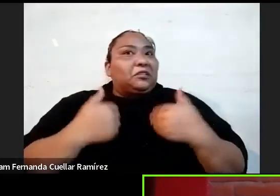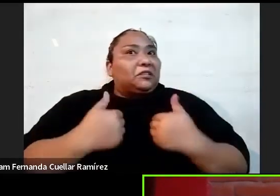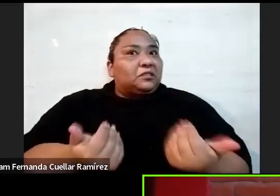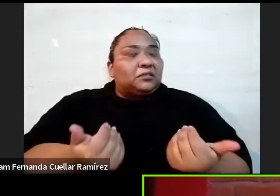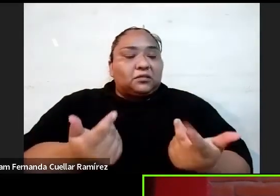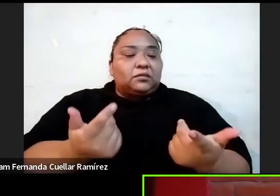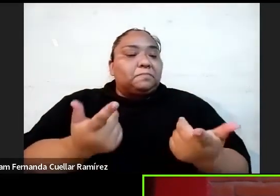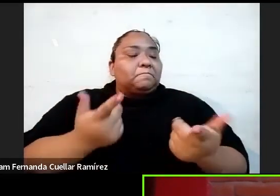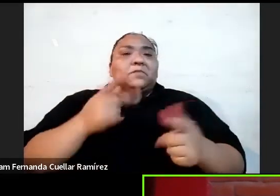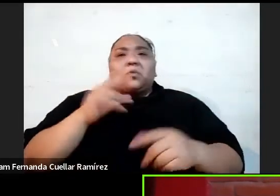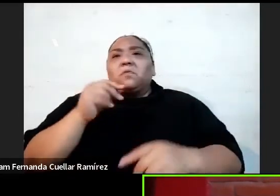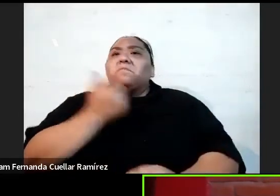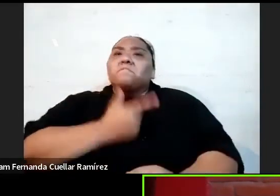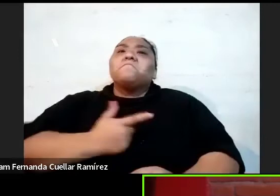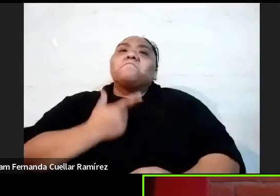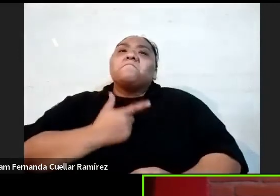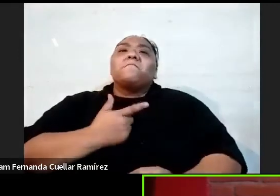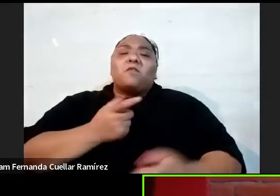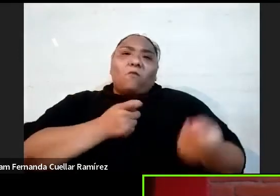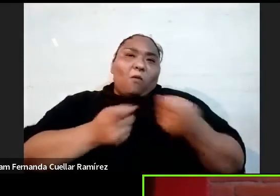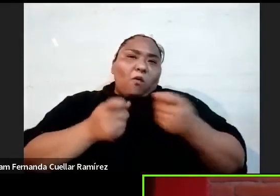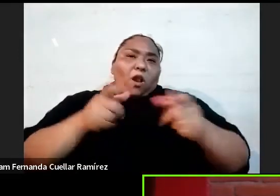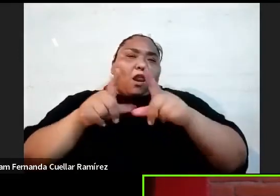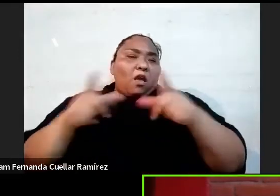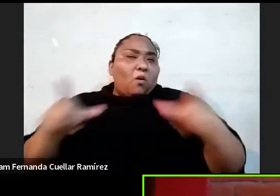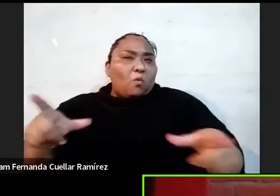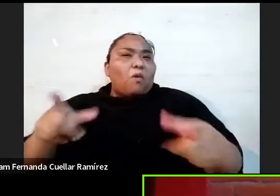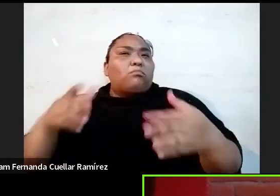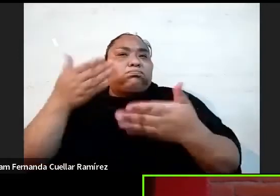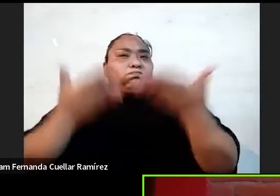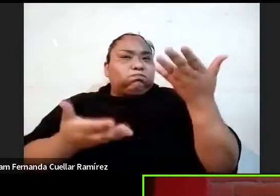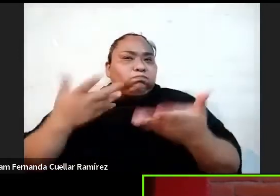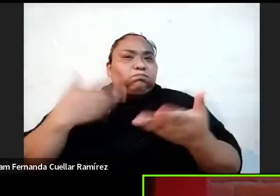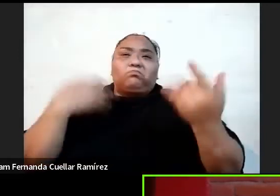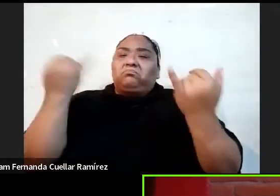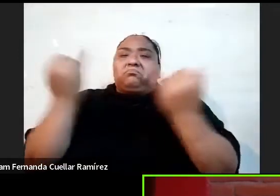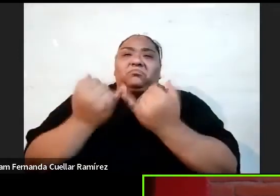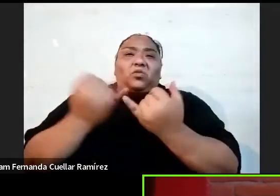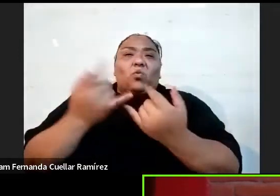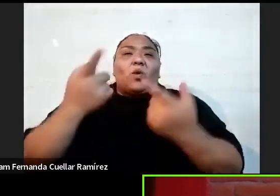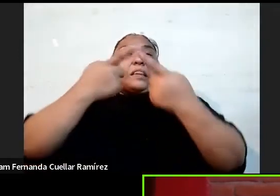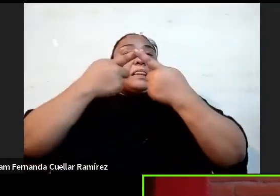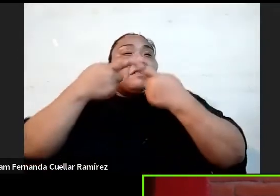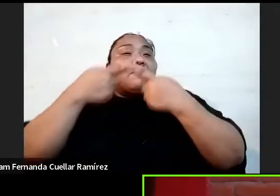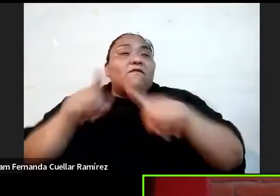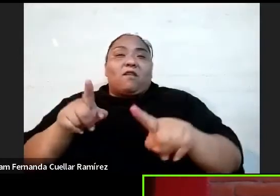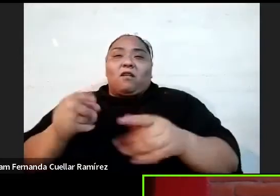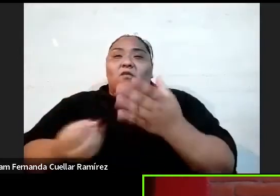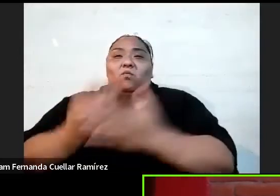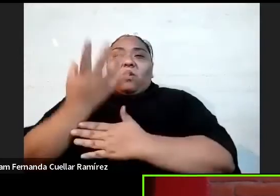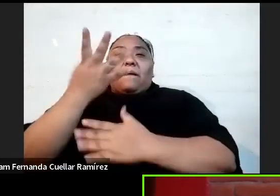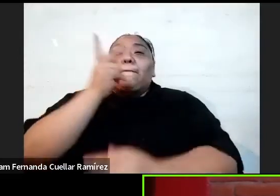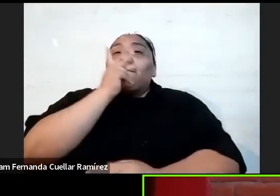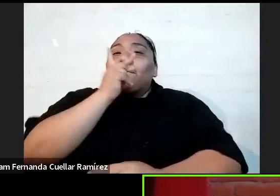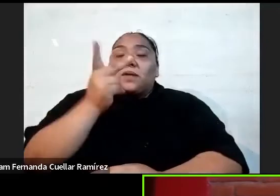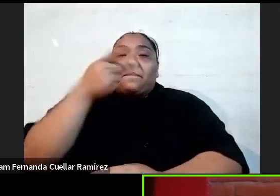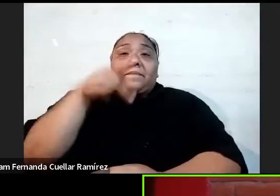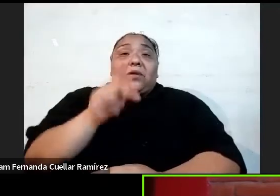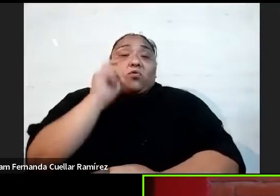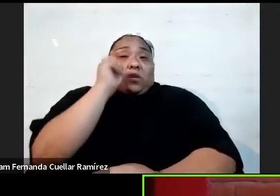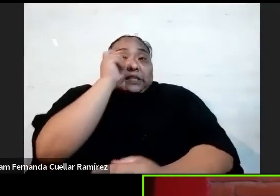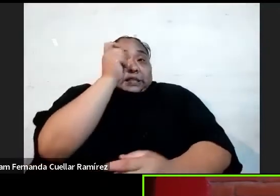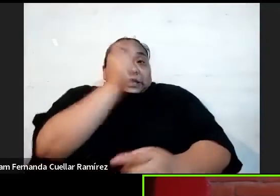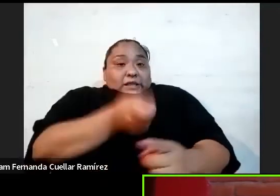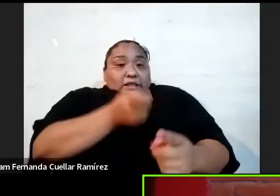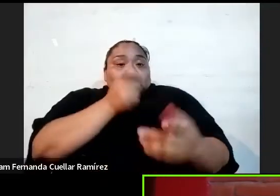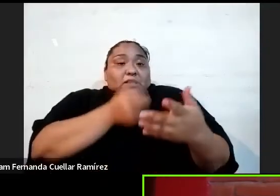bastante neutro y sí crear diferentes y nuevas palabras, pero que tengan un sentido poético para